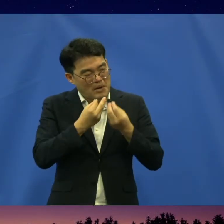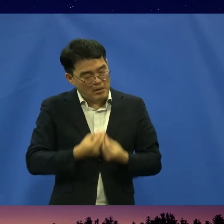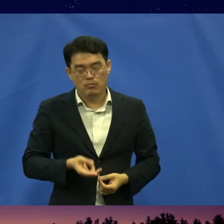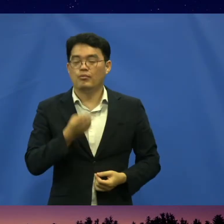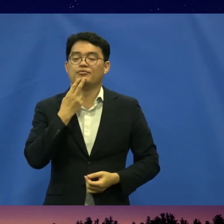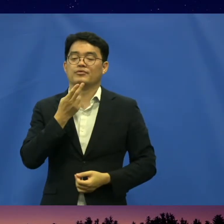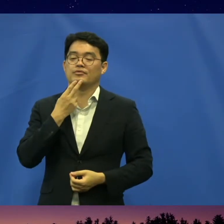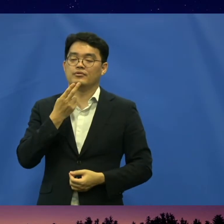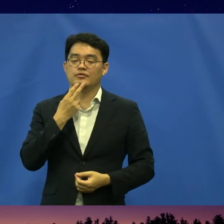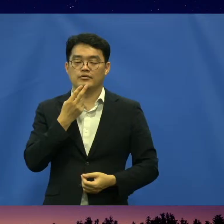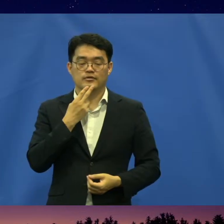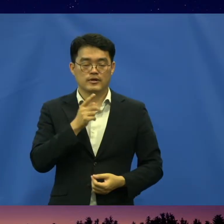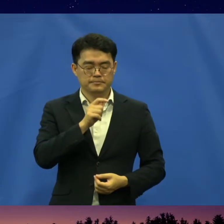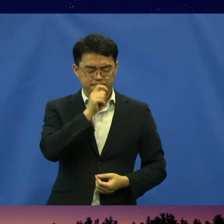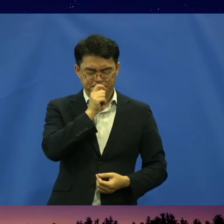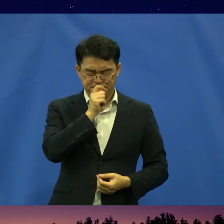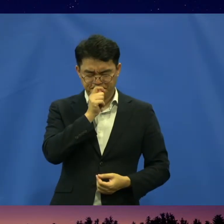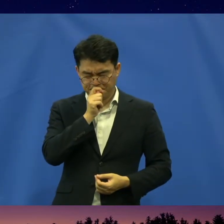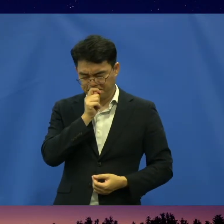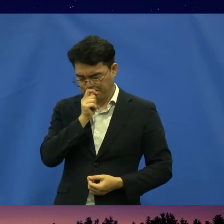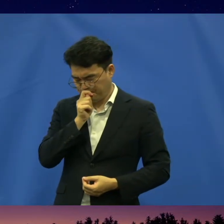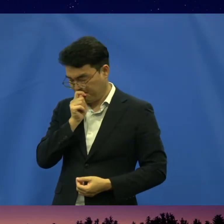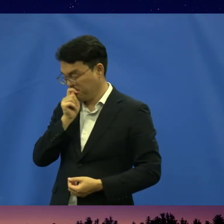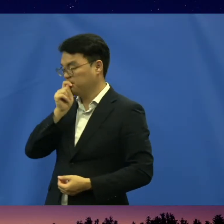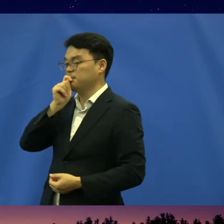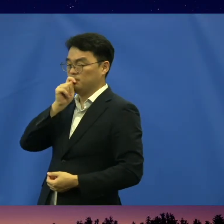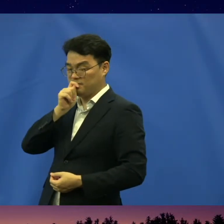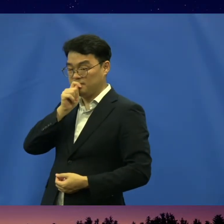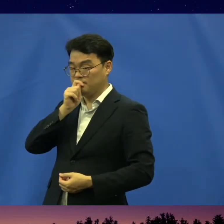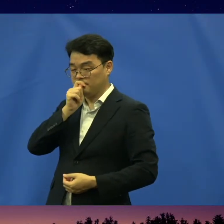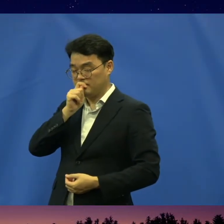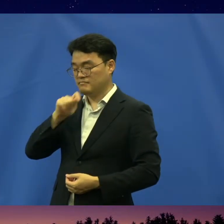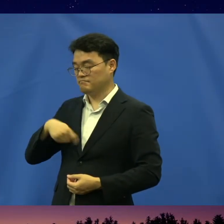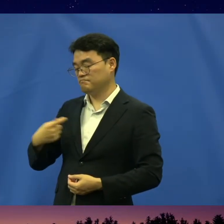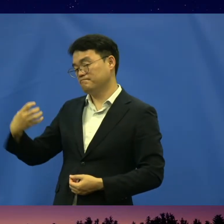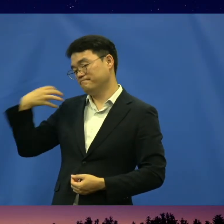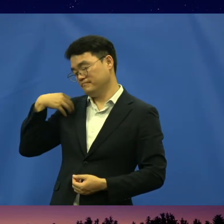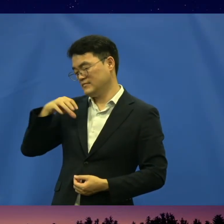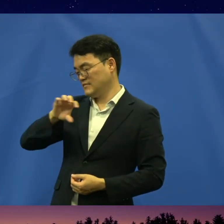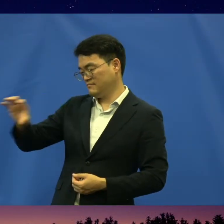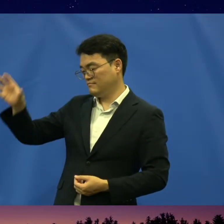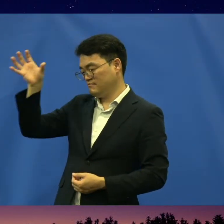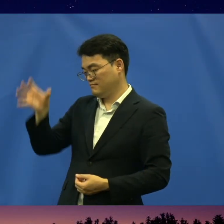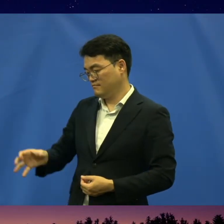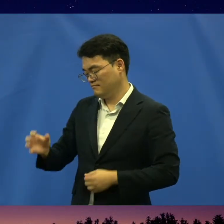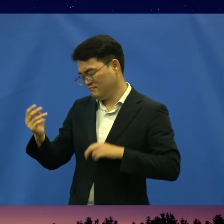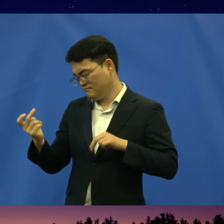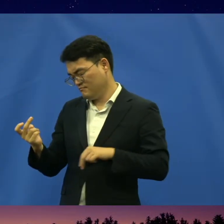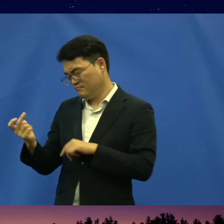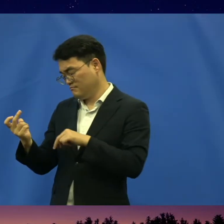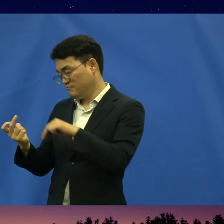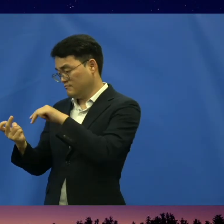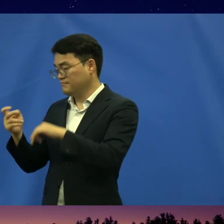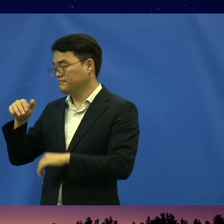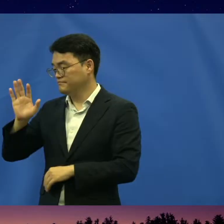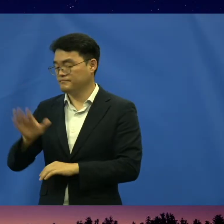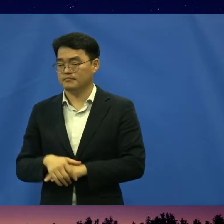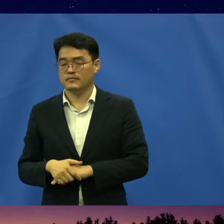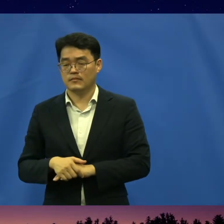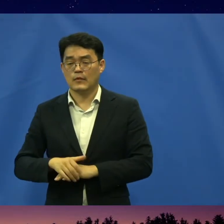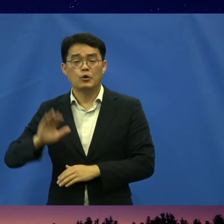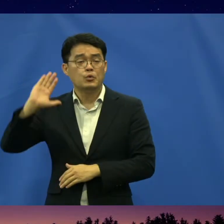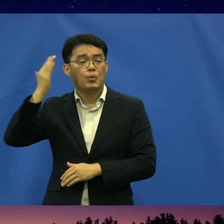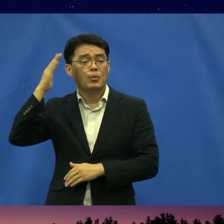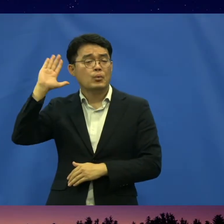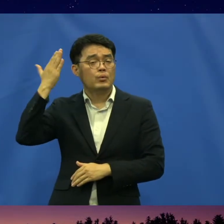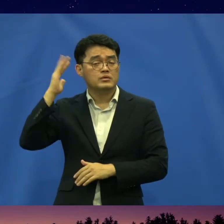자칫하면 마귀의 전략에 말려들어갑니다. 오늘 많은 교회들은 교회가 해야 될 중요한 사명을 제껴둔 채 사람들끼리